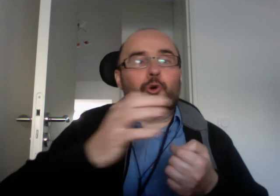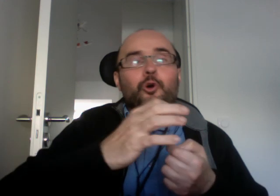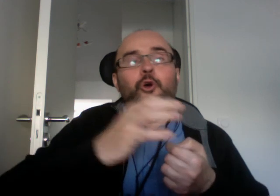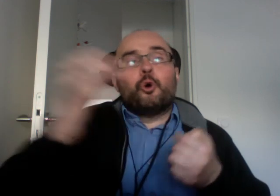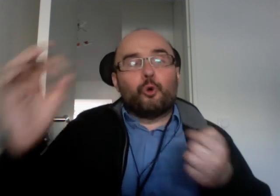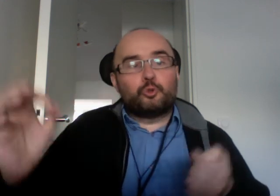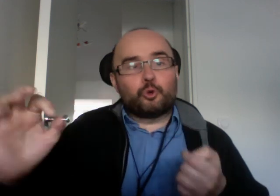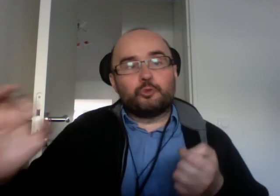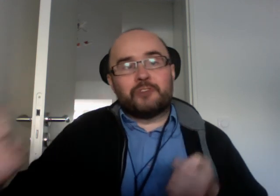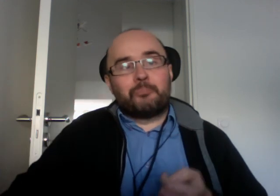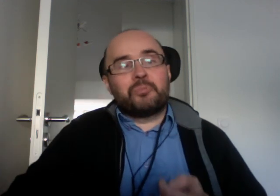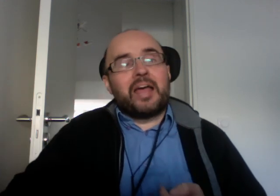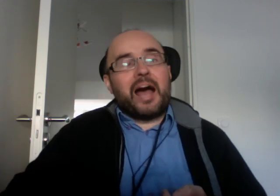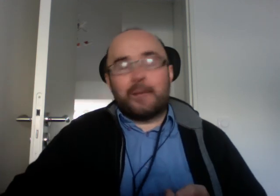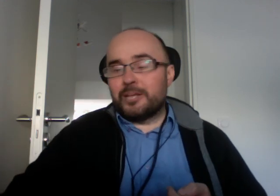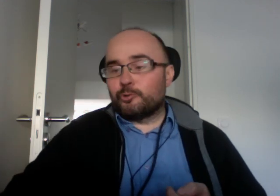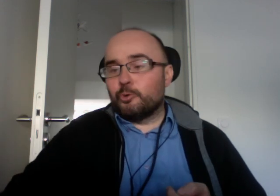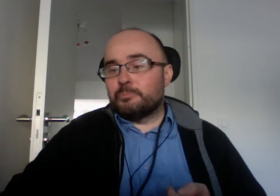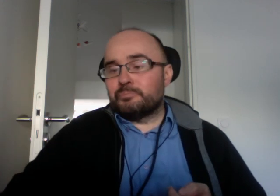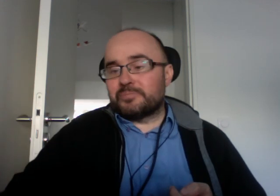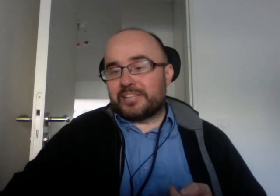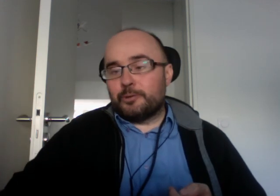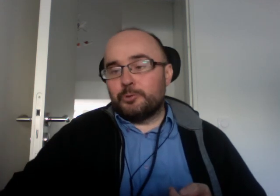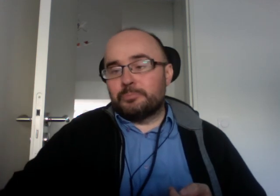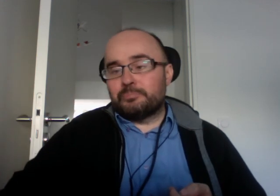autour du vin. A bientôt, salut !